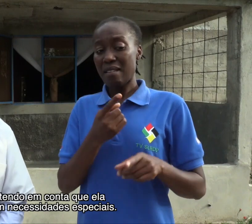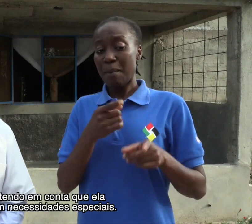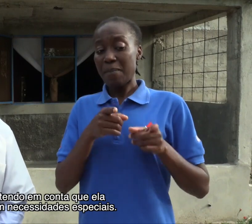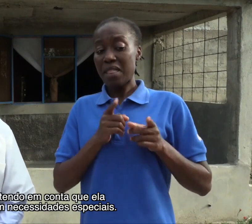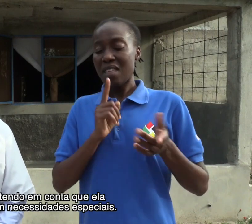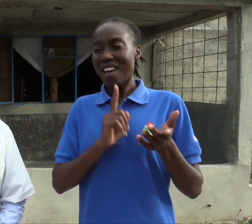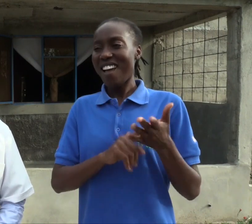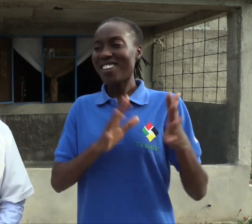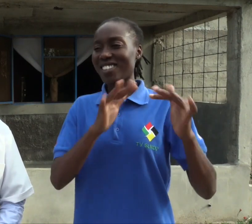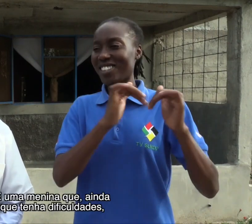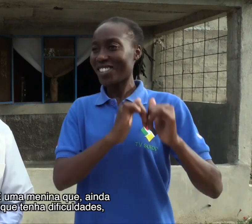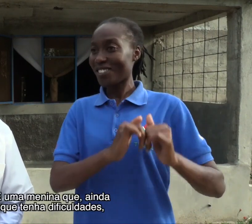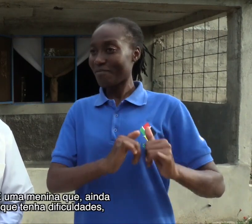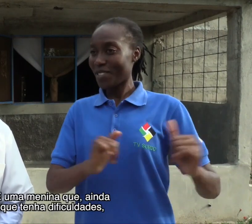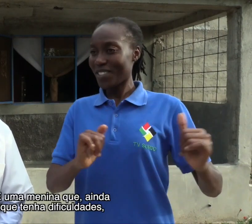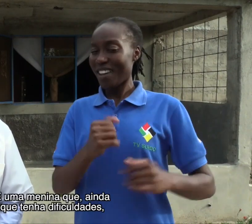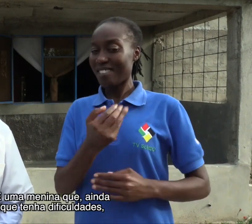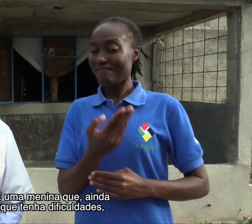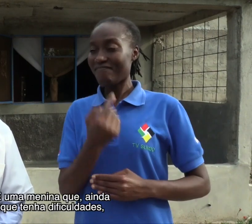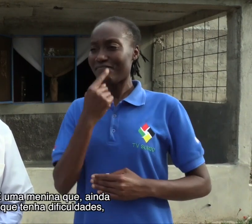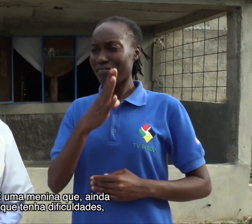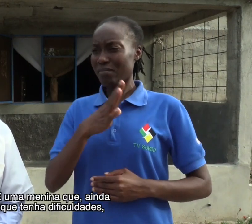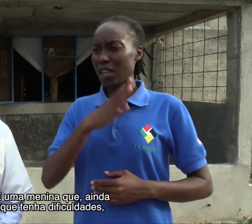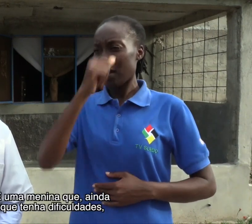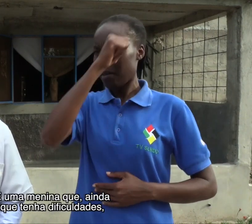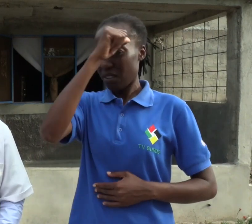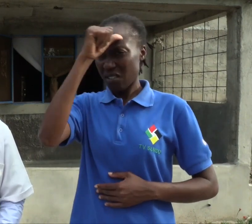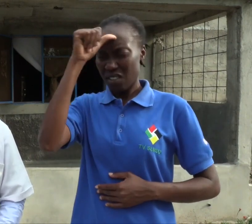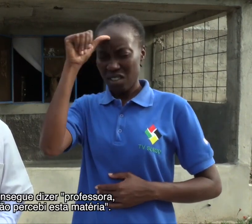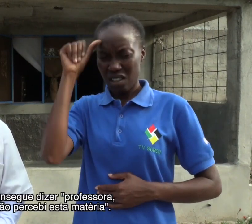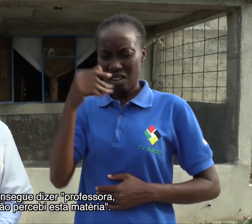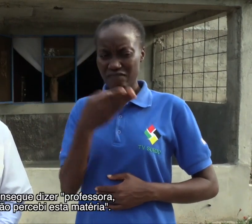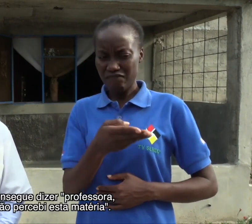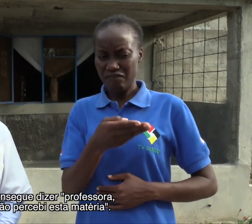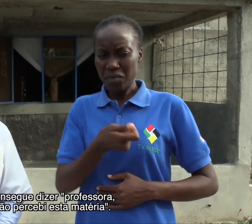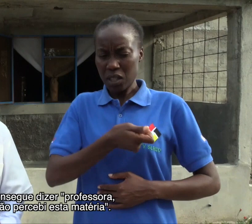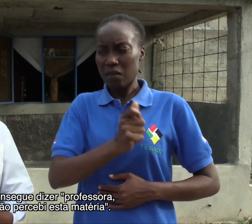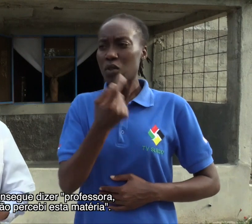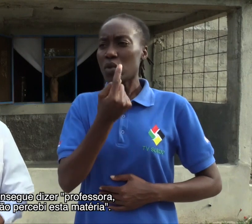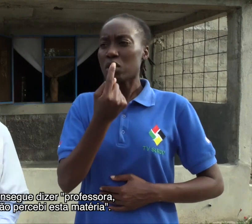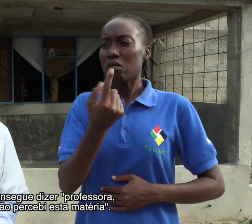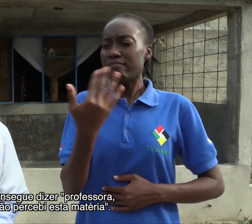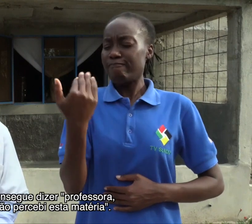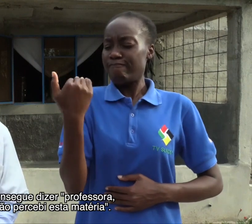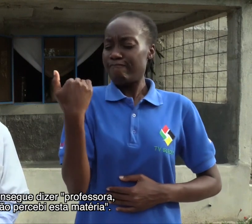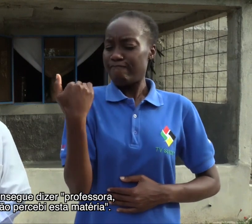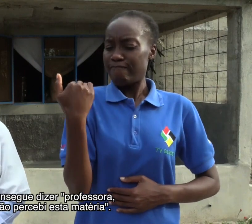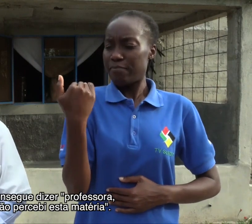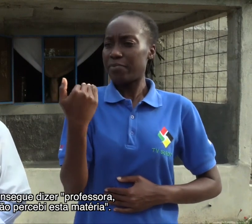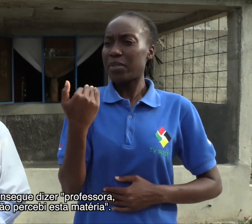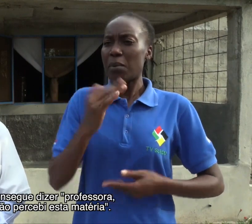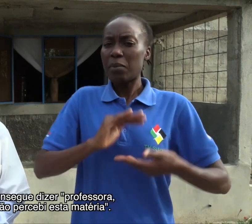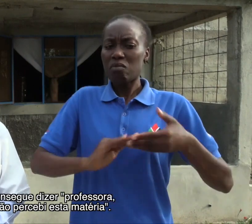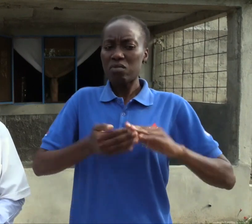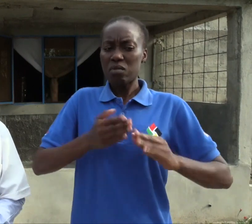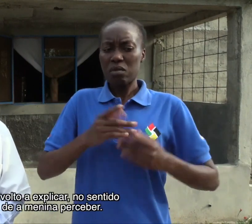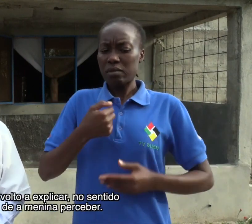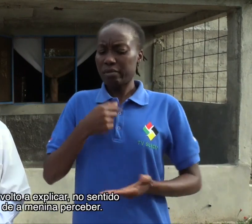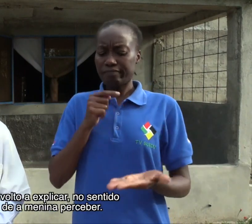especialidades, não é? Então, ela é uma menina que, ainda que tenha dificuldade, ela consegue dizer, professora, eu esta matéria não